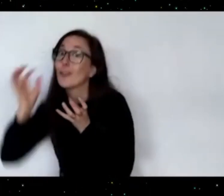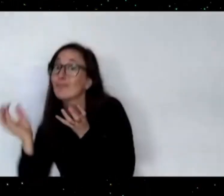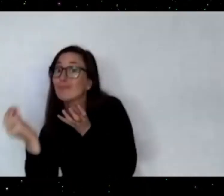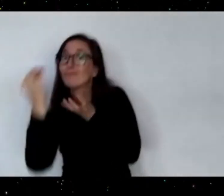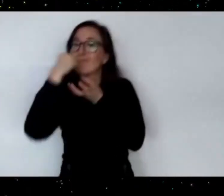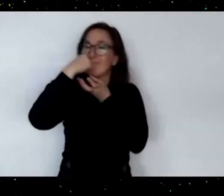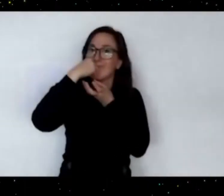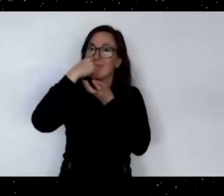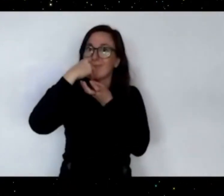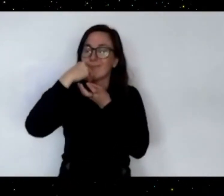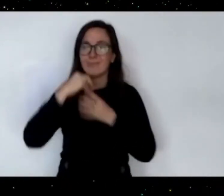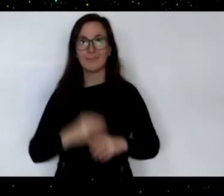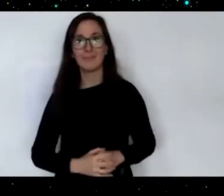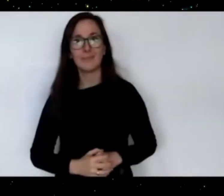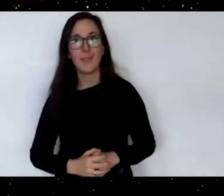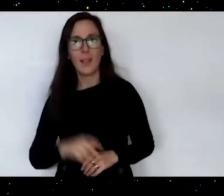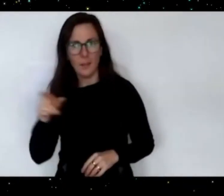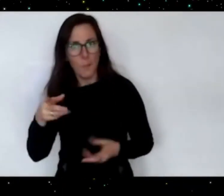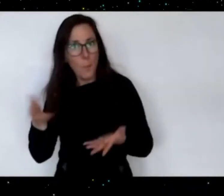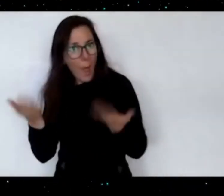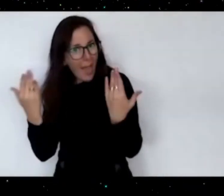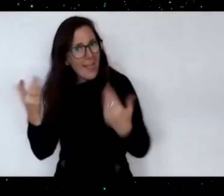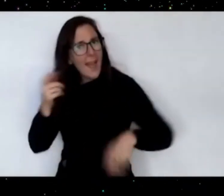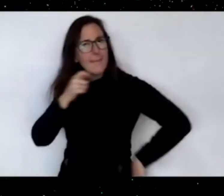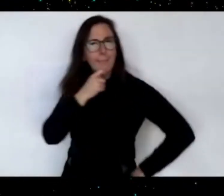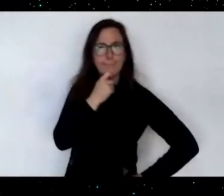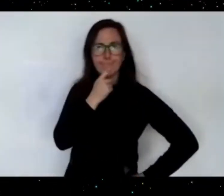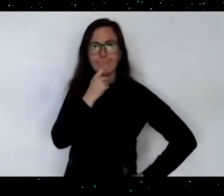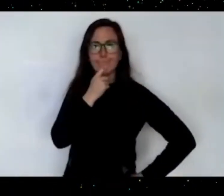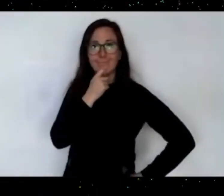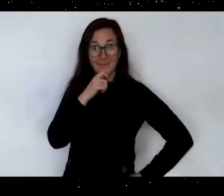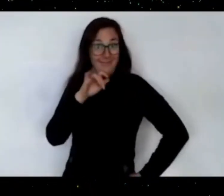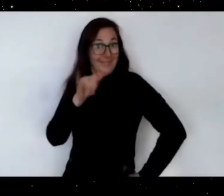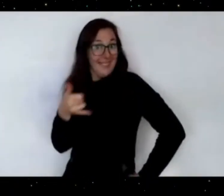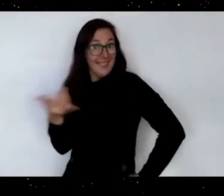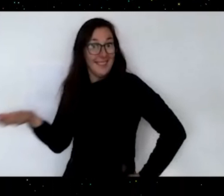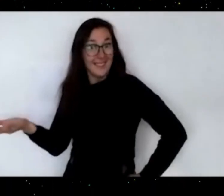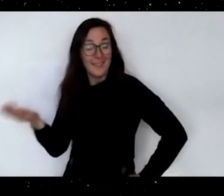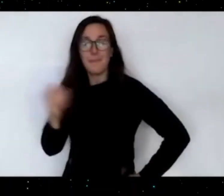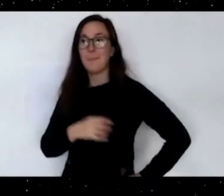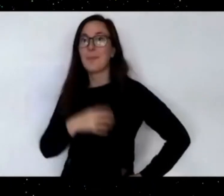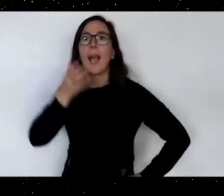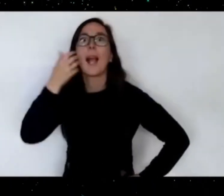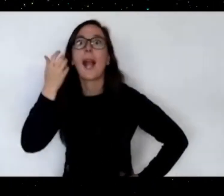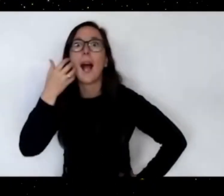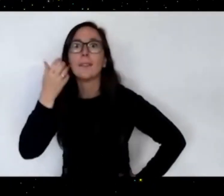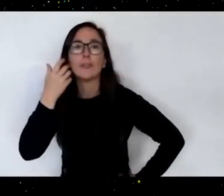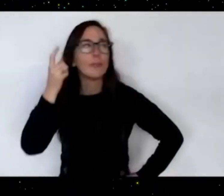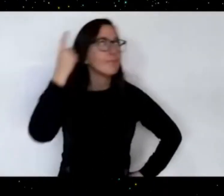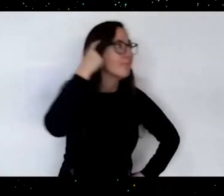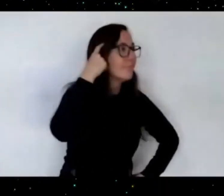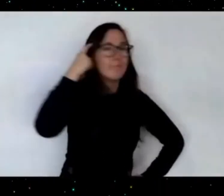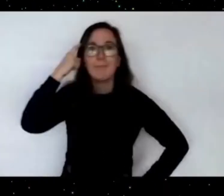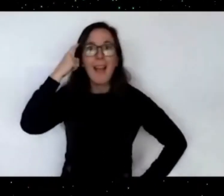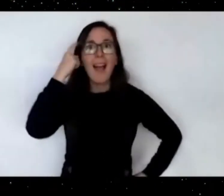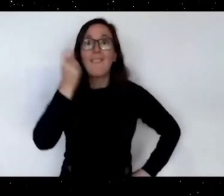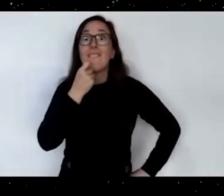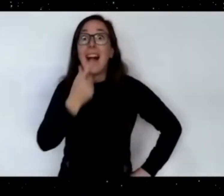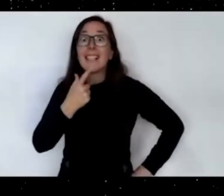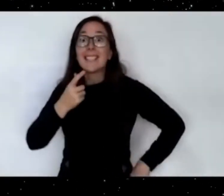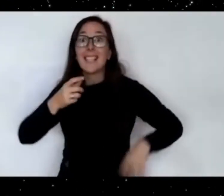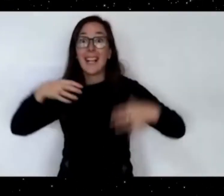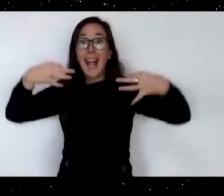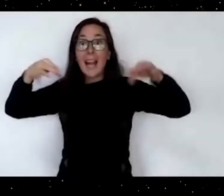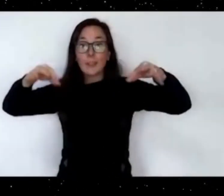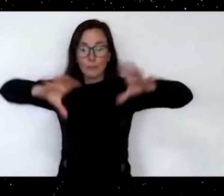boca de un gato? El gato decide esconderse dentro de un rollo de